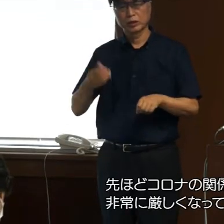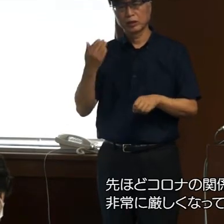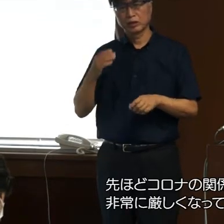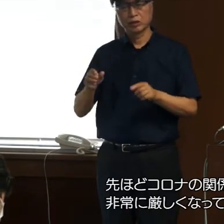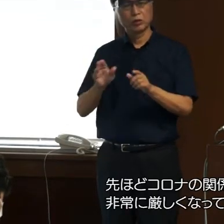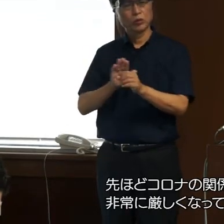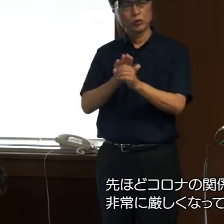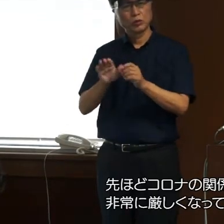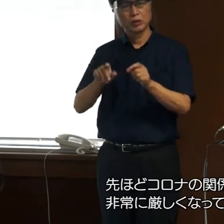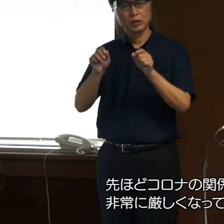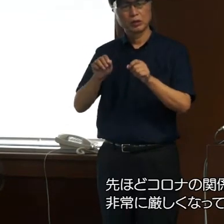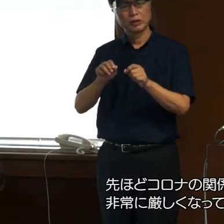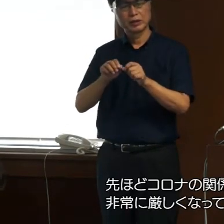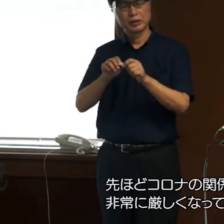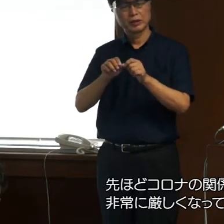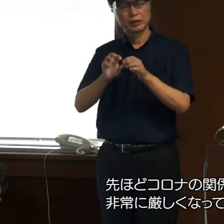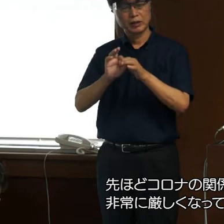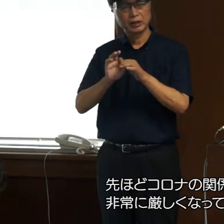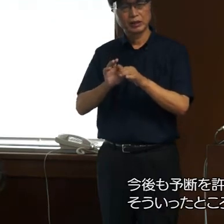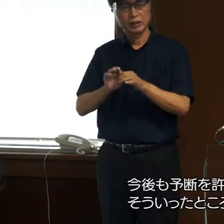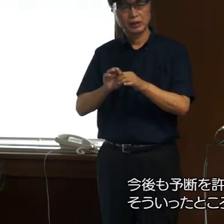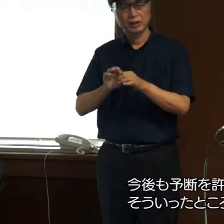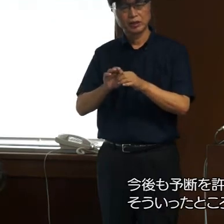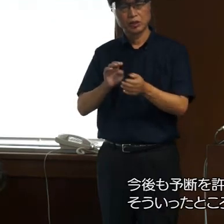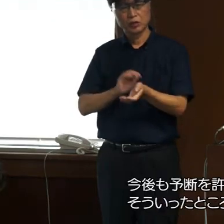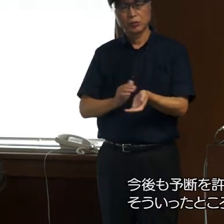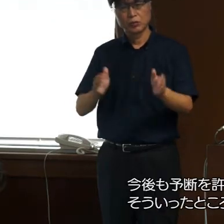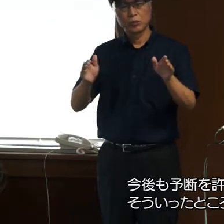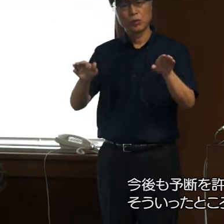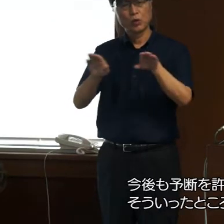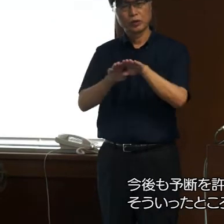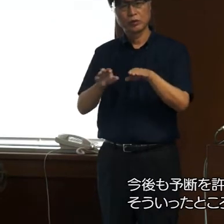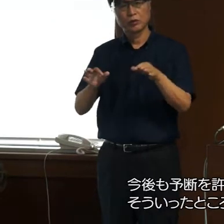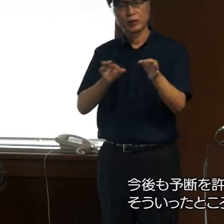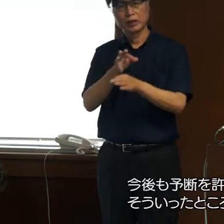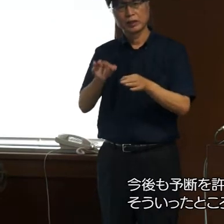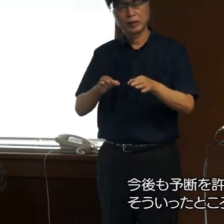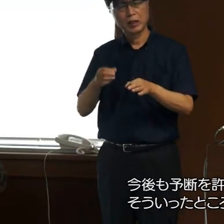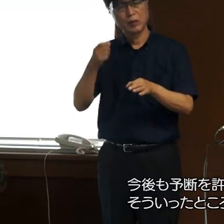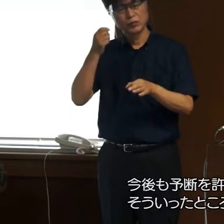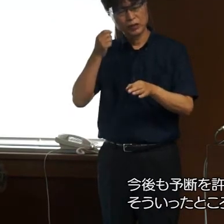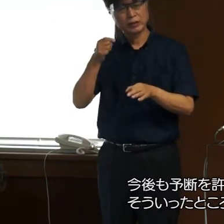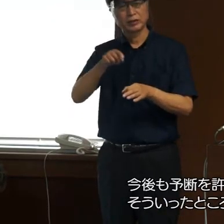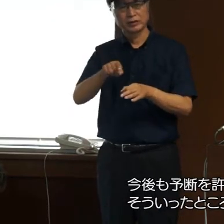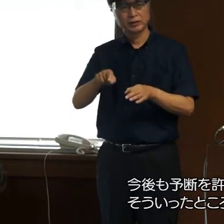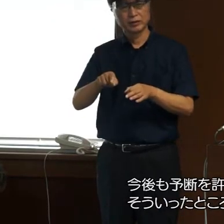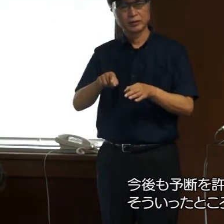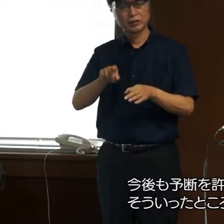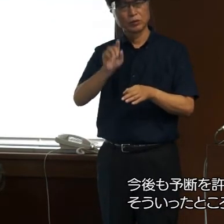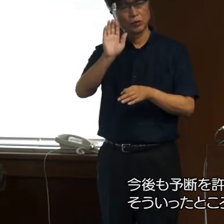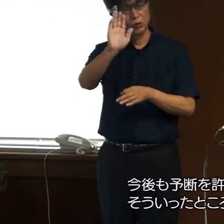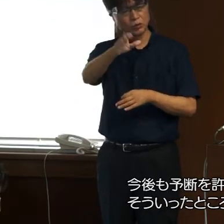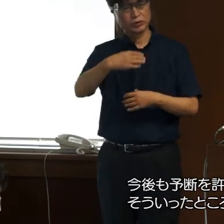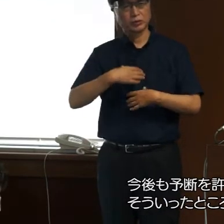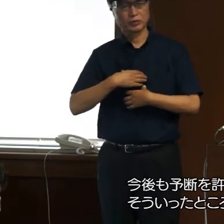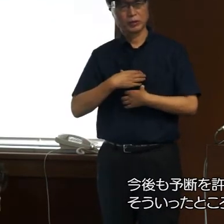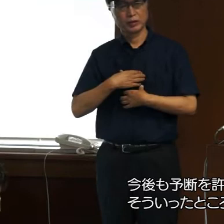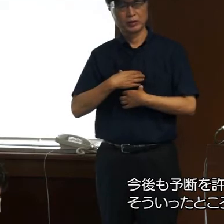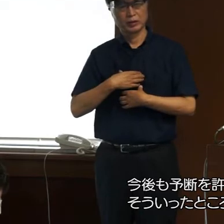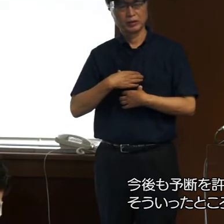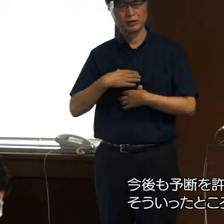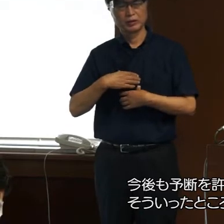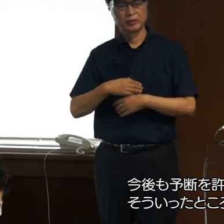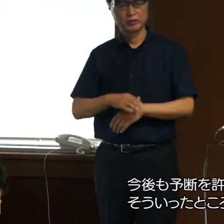経営状態が非常に厳しくなっているというところについて、今後も予断を許さない中で、そういったところについ